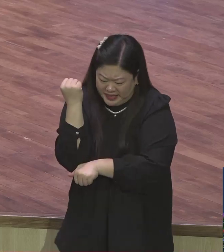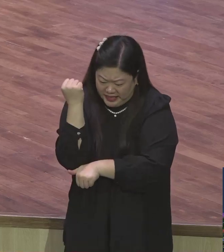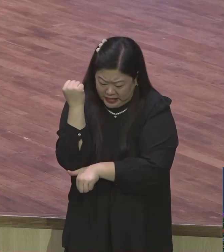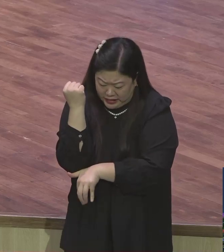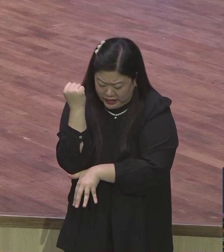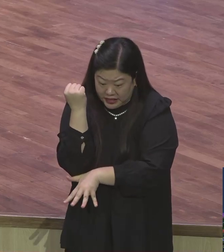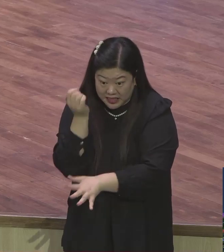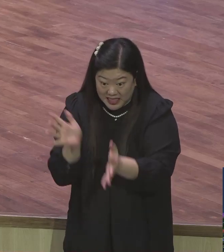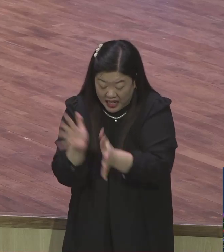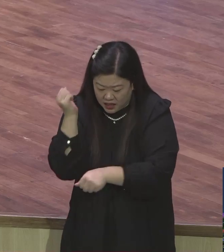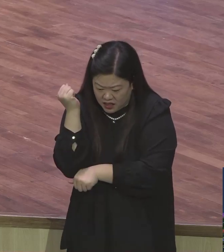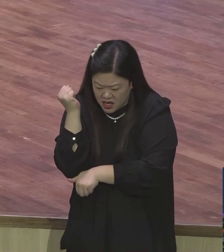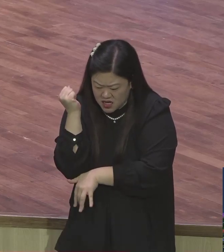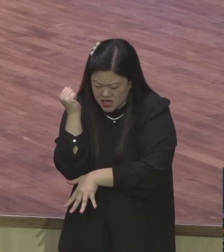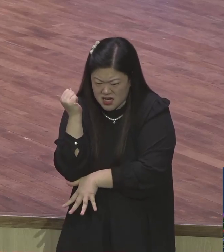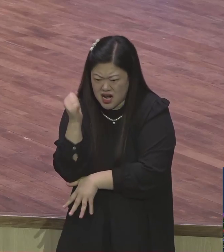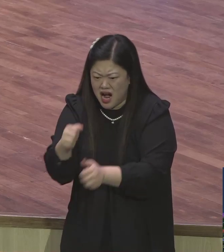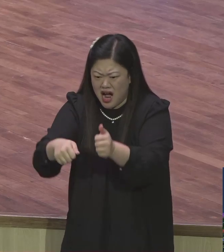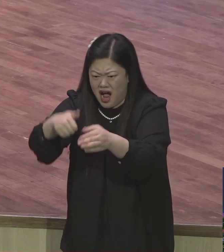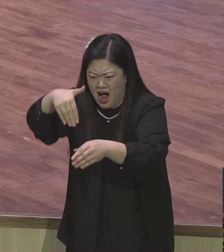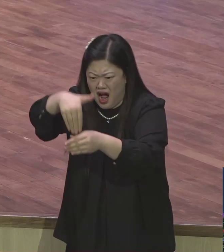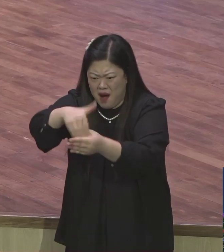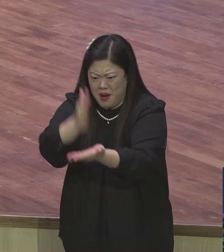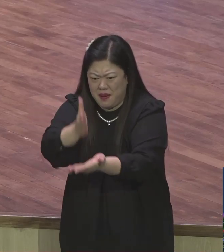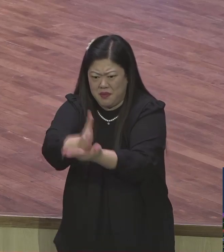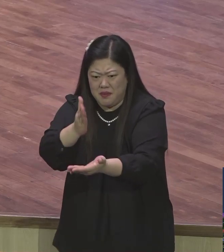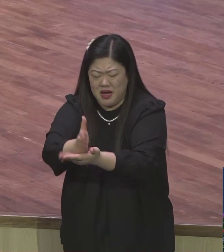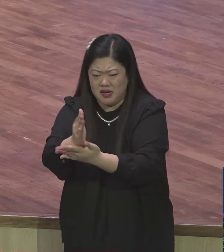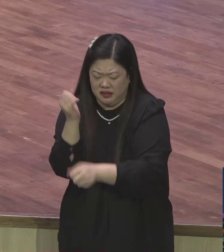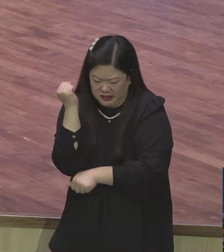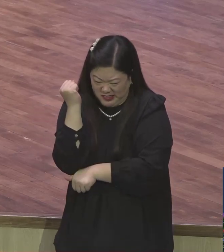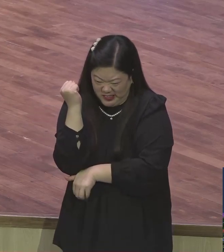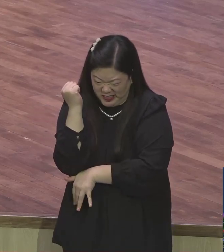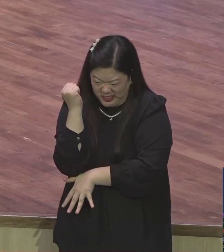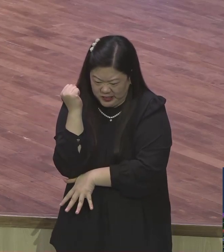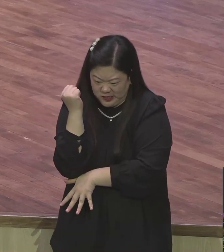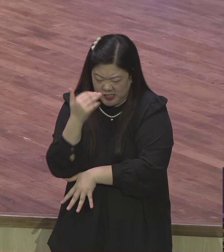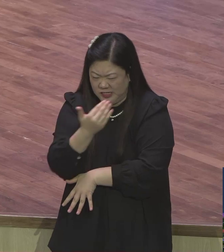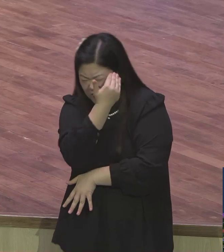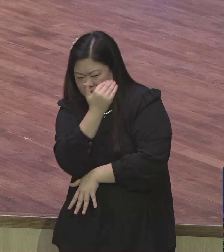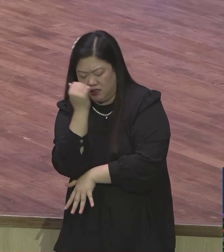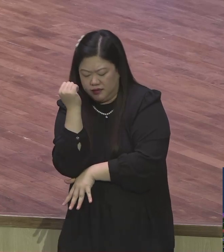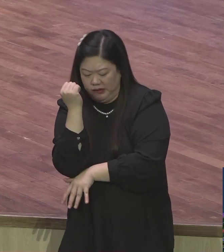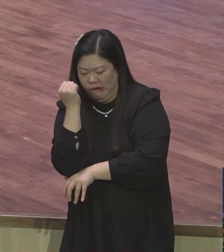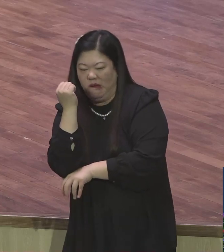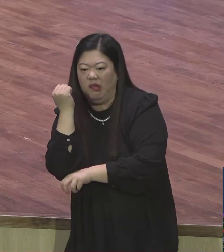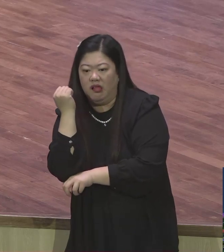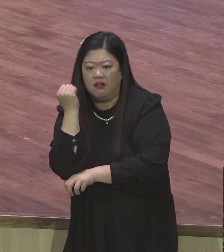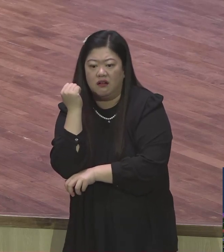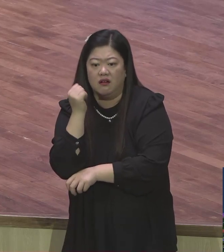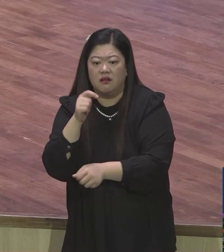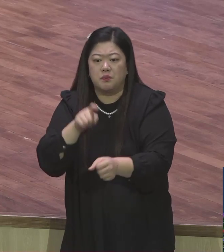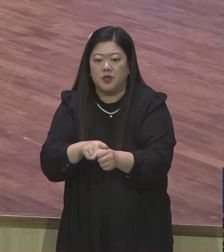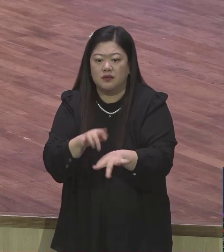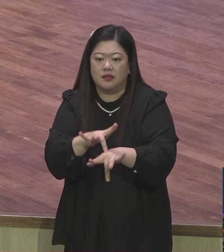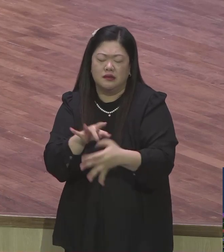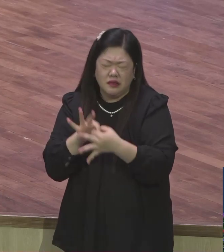아셔야 돼요. 일하는 사람은 사단이 그냥 놔두지요. 아무것도 안 하니까 그냥 그대로 살아라